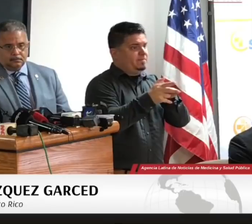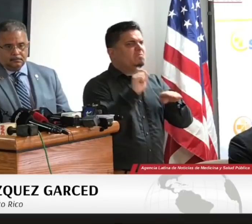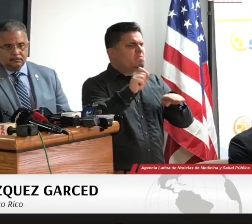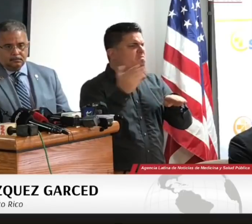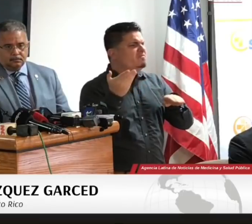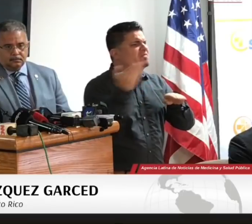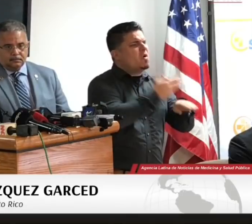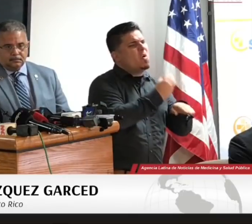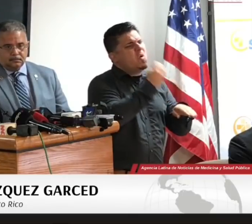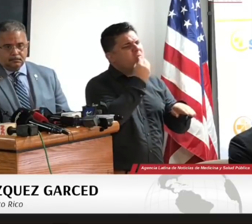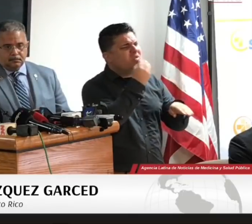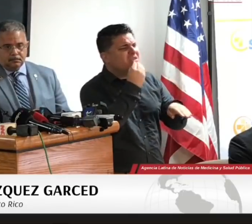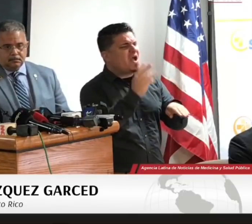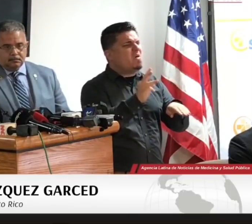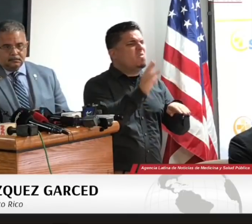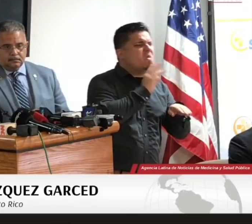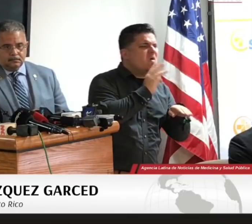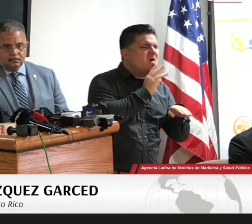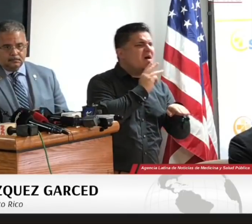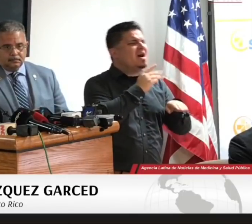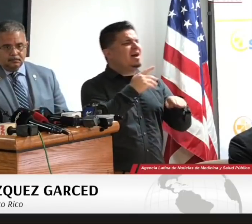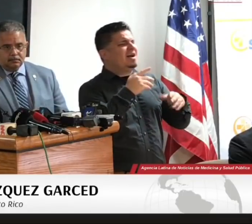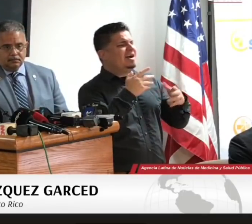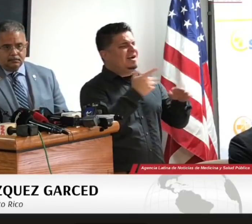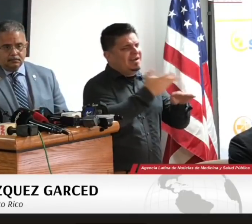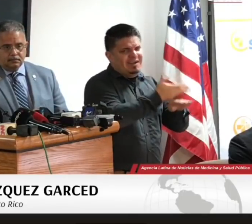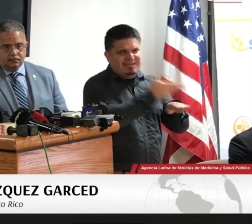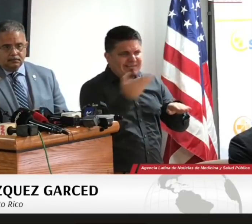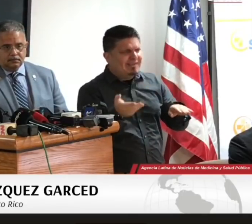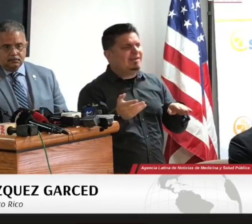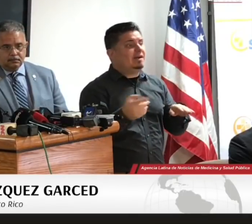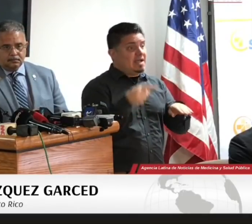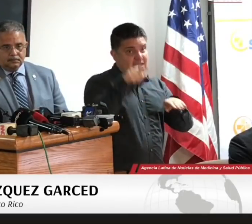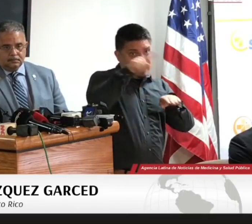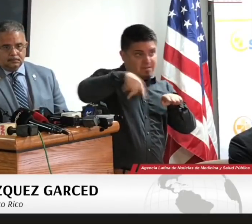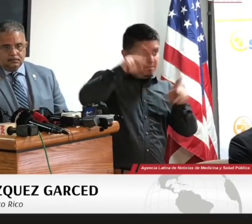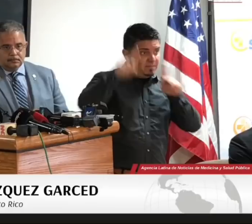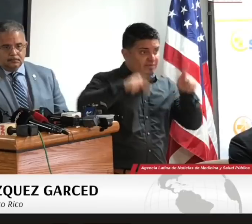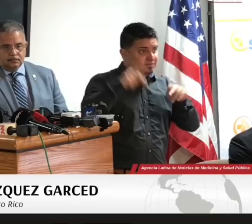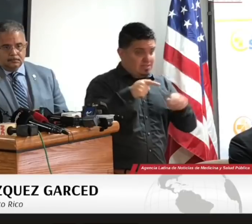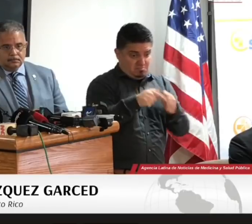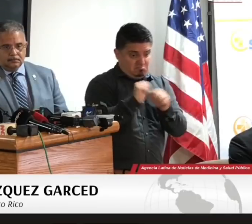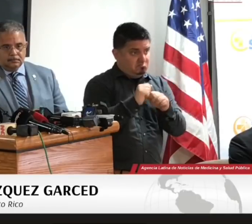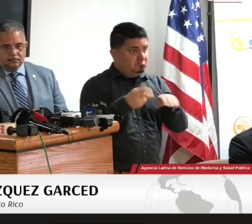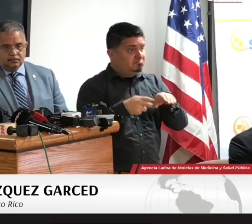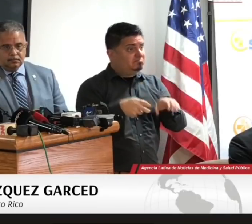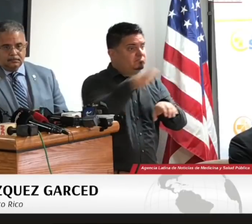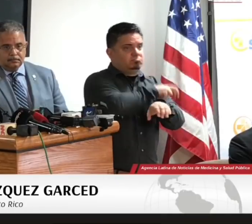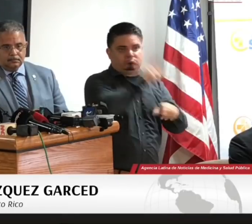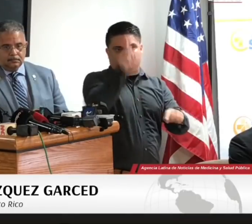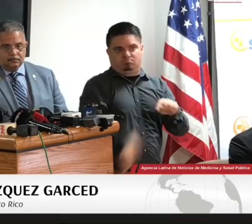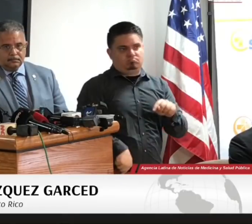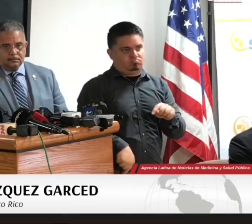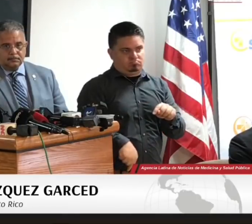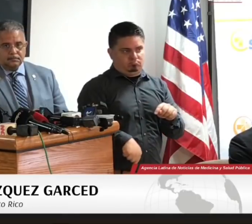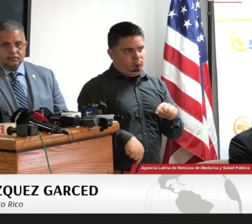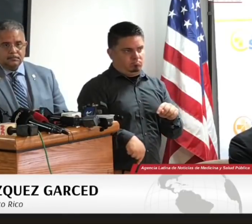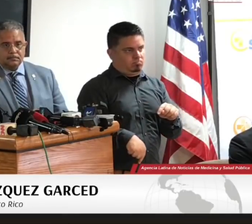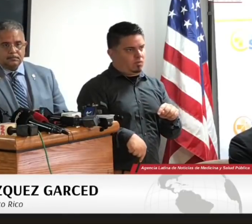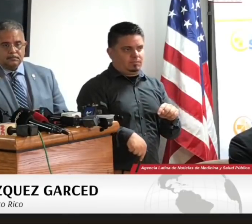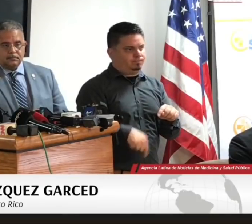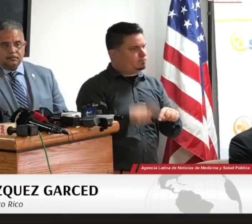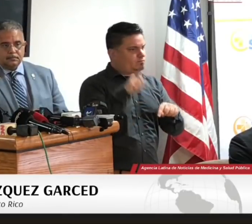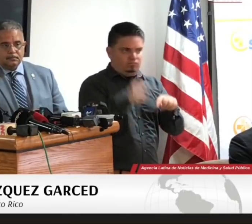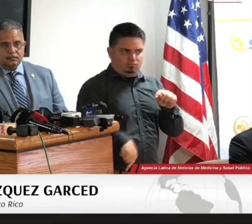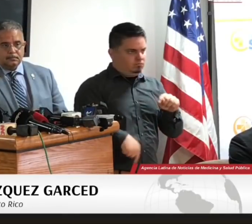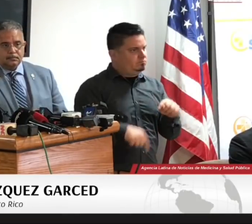que lleguen a nuestra bahía, ninguna de su tripulación podrá bajarse. No podrán desembarcar en Puerto Rico la